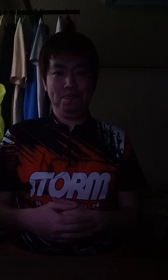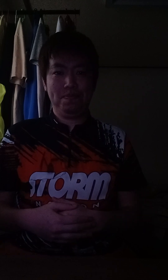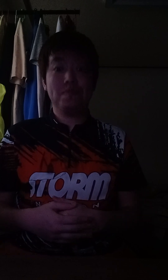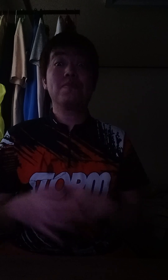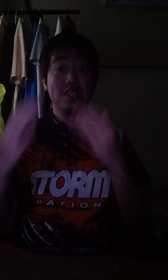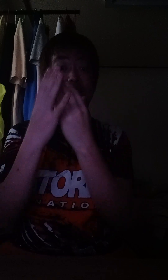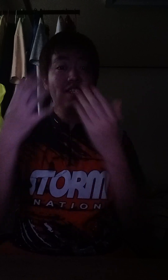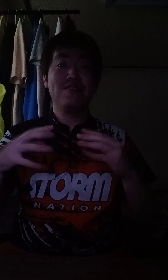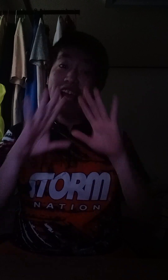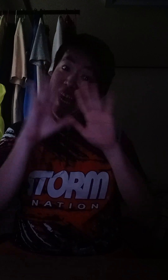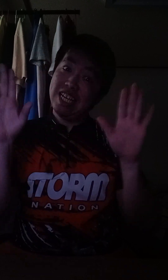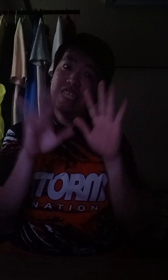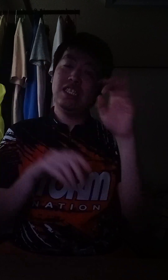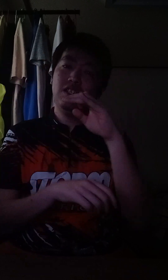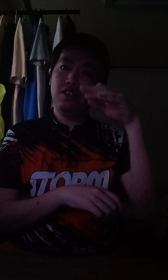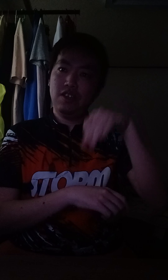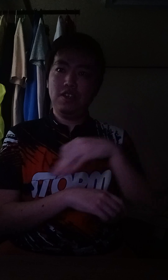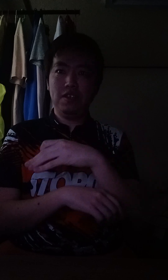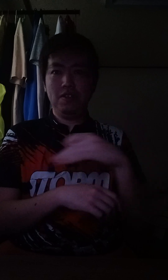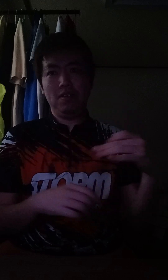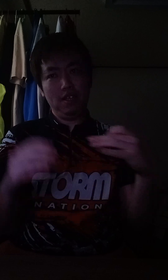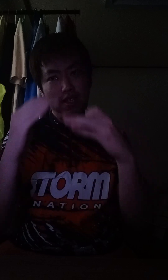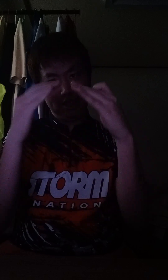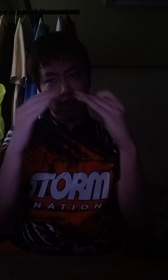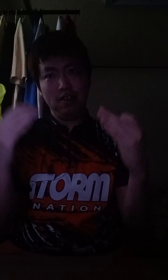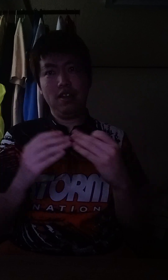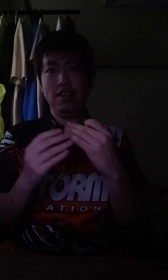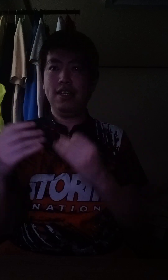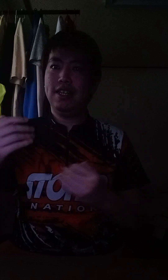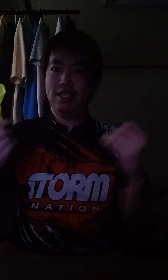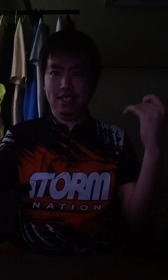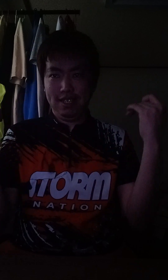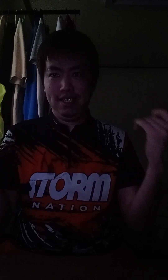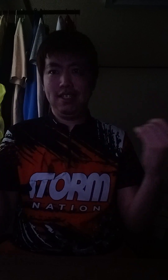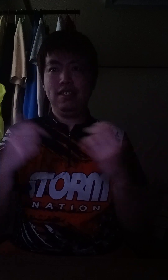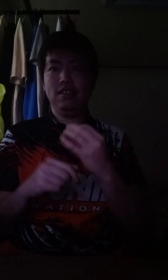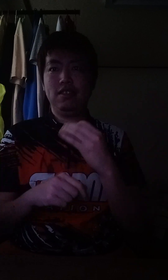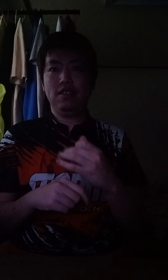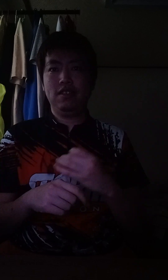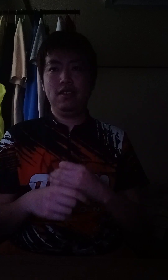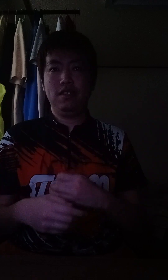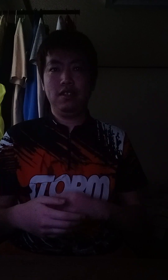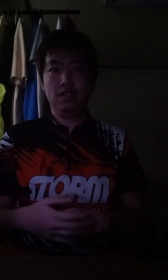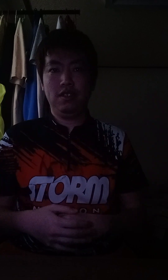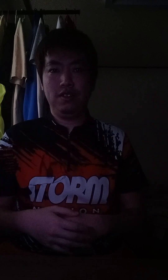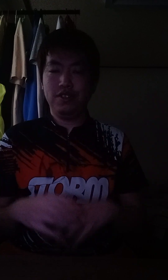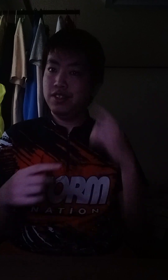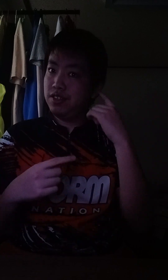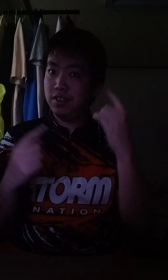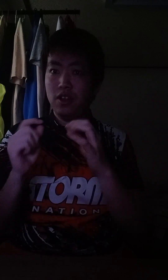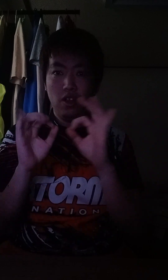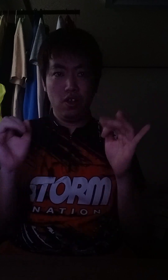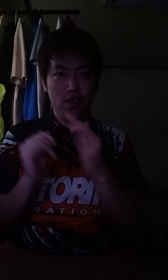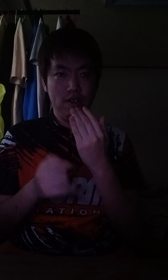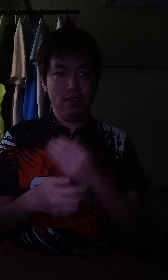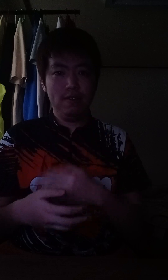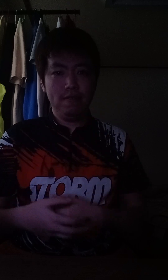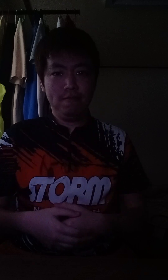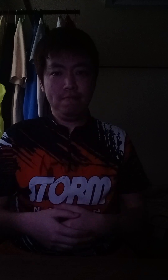항상 밝은 승현이는 학교에서도 씩씩하고 자신감이 넘치는데요. 우리 피 쓸 수 있어요 없어요? 있어요?